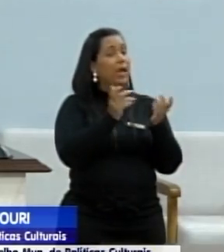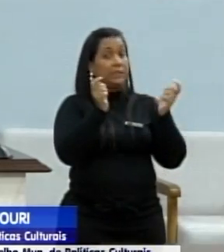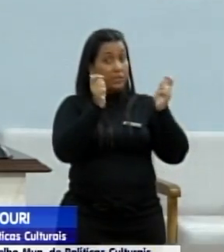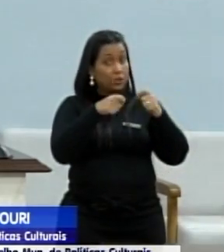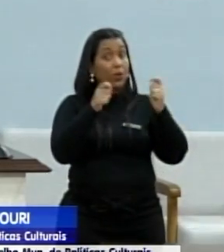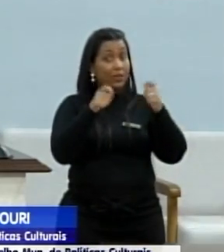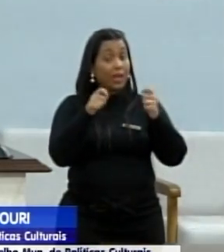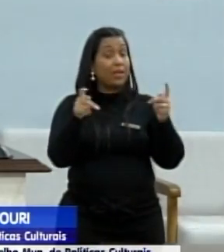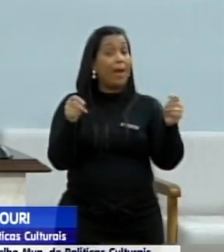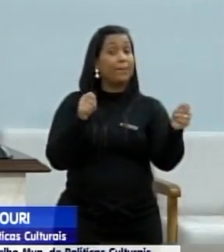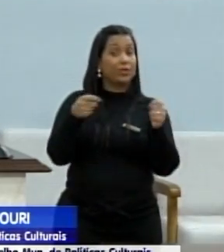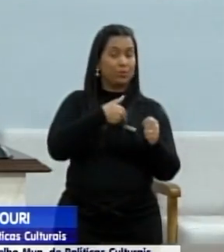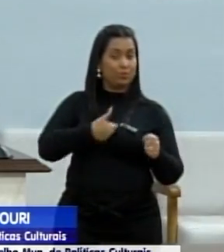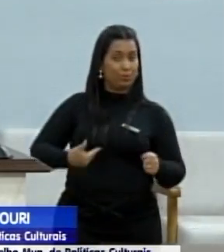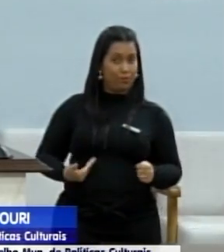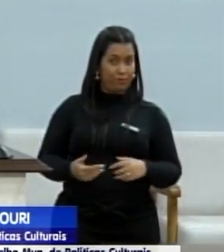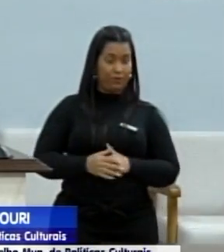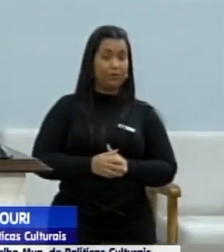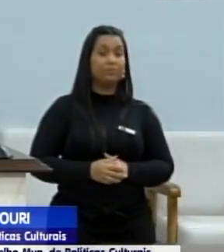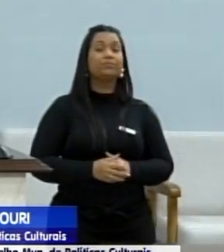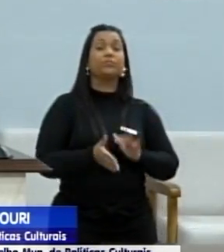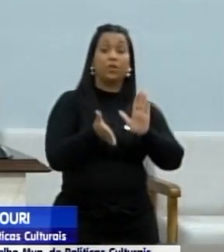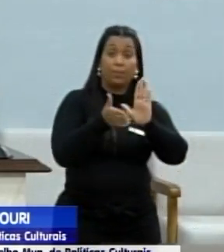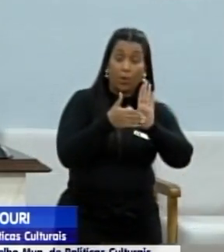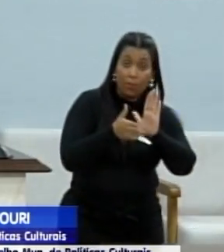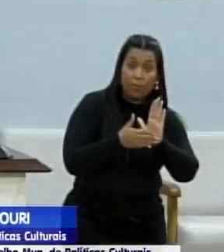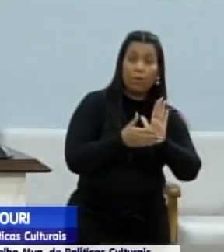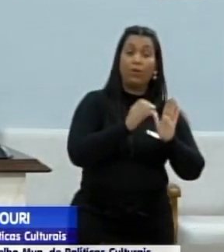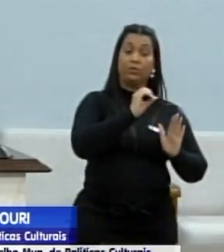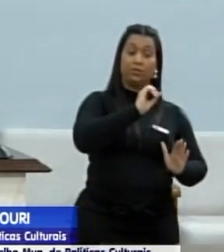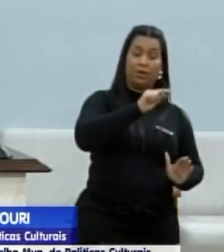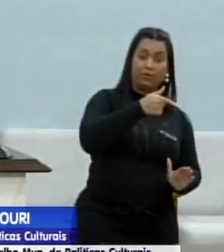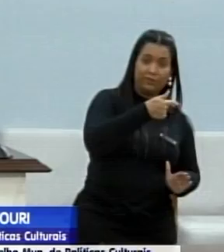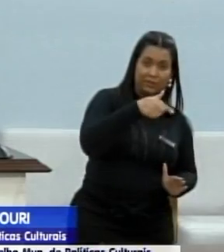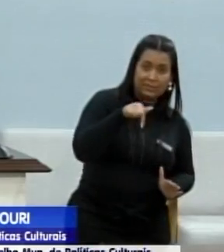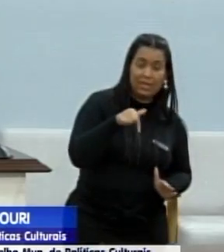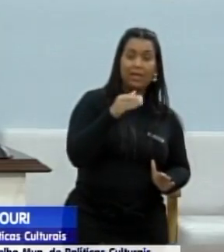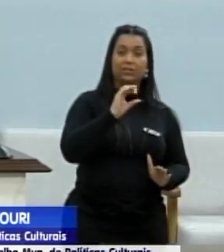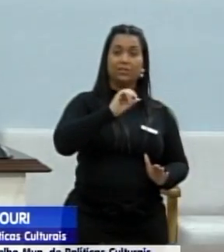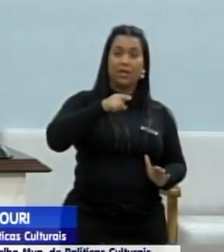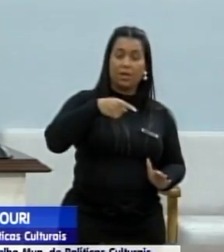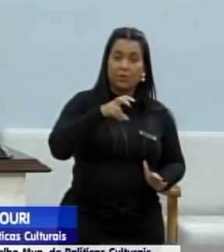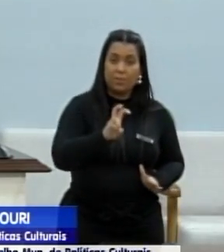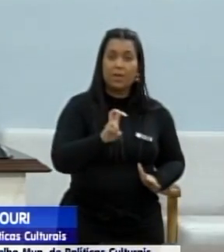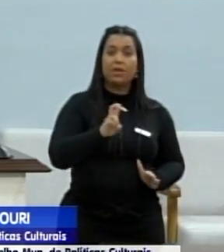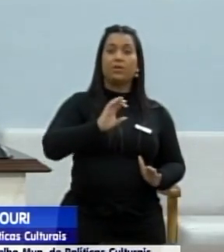possível para a gestão pública. E a gente propôs 0,37,